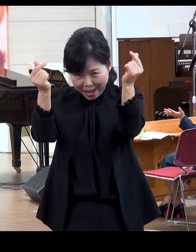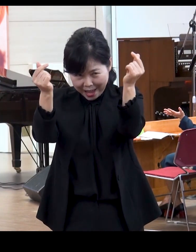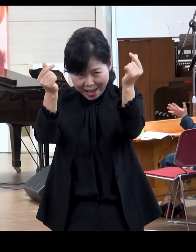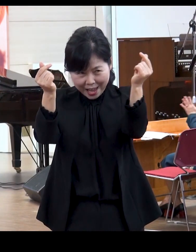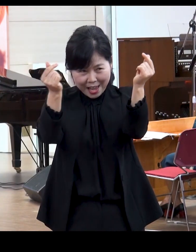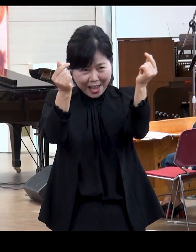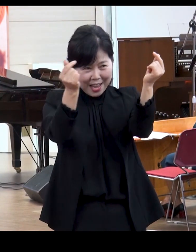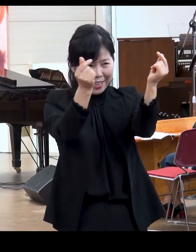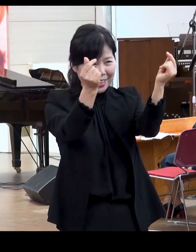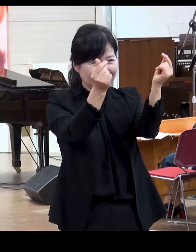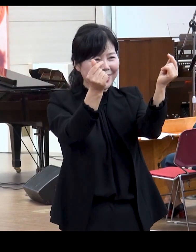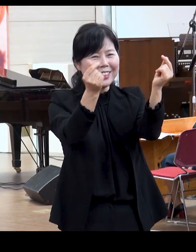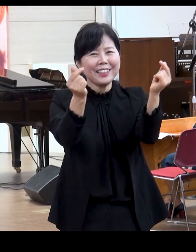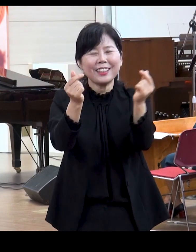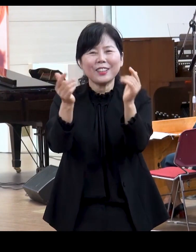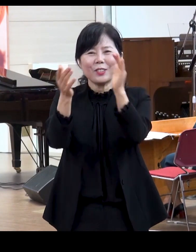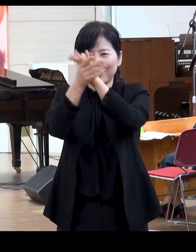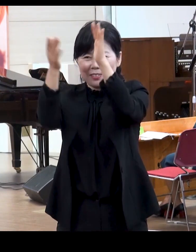사랑합니다.